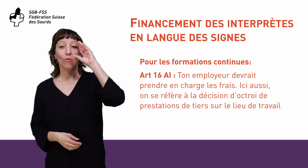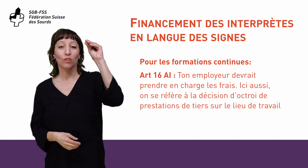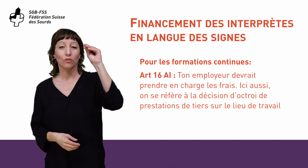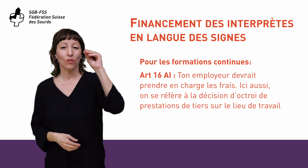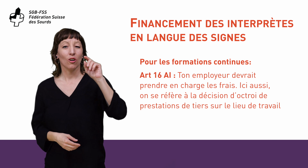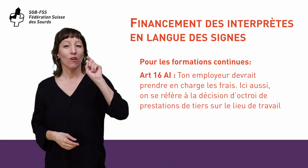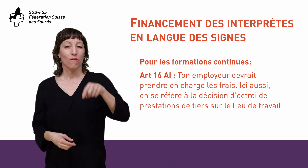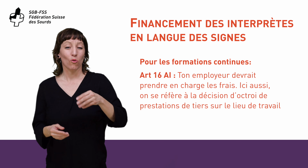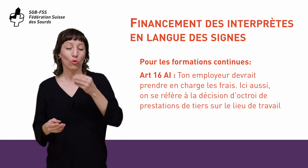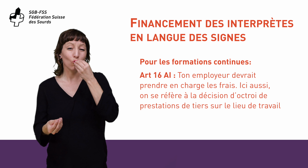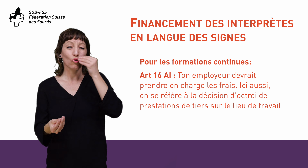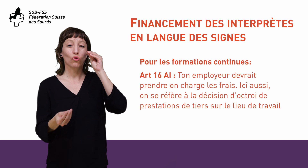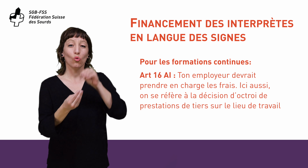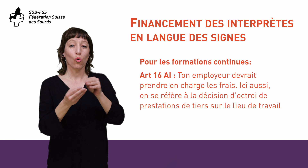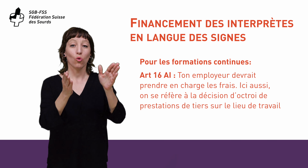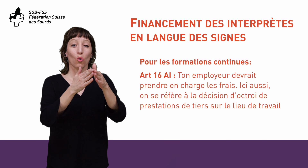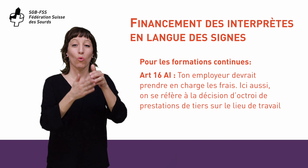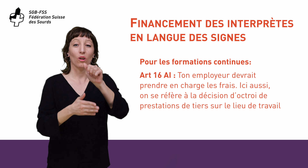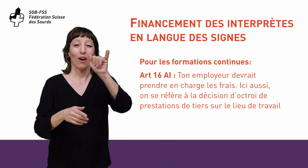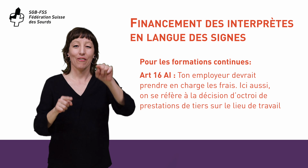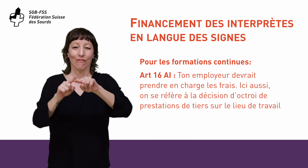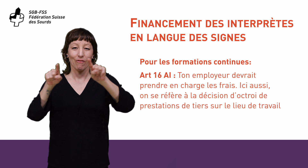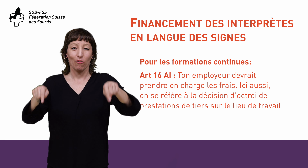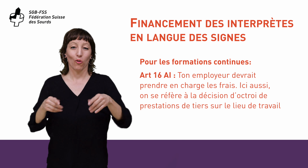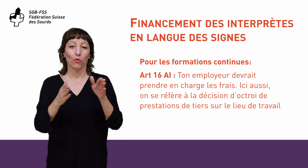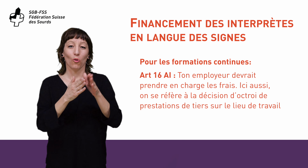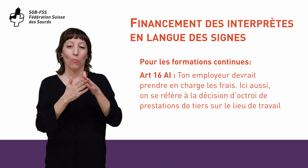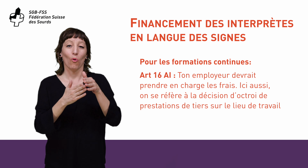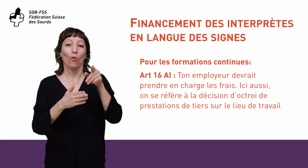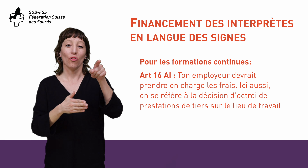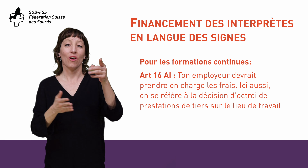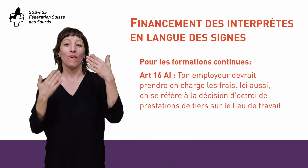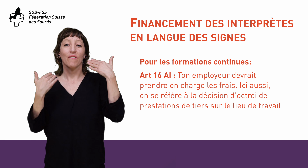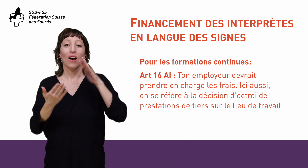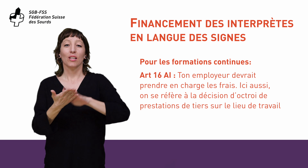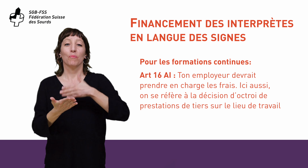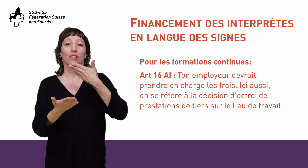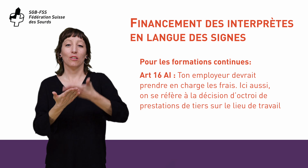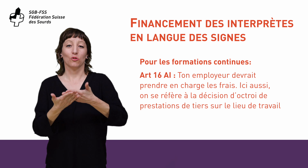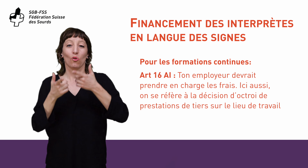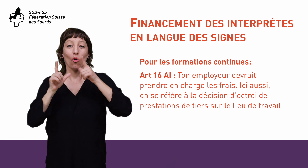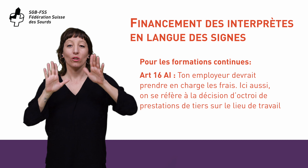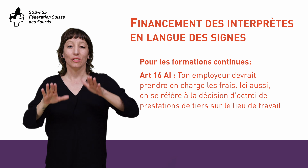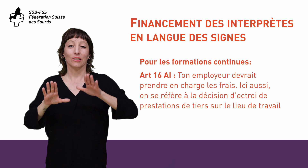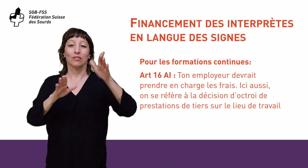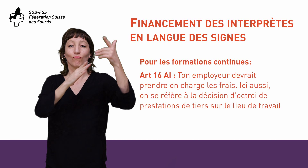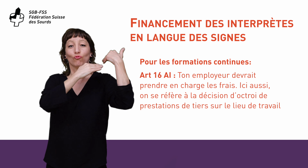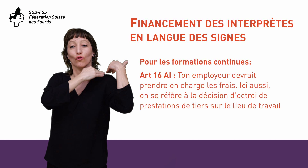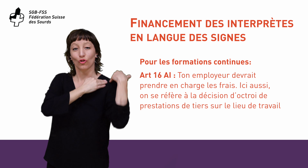ou un perfectionnement professionnel doit déposer suffisamment tôt auprès de l'AI une demande de prise en charge